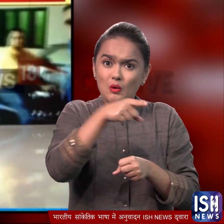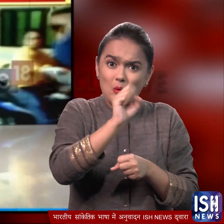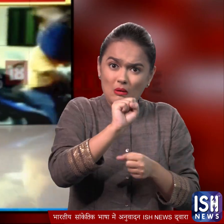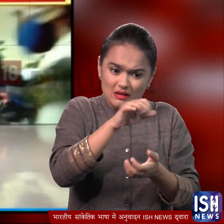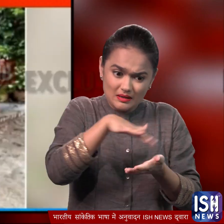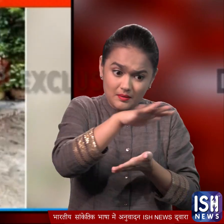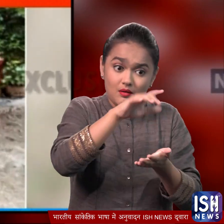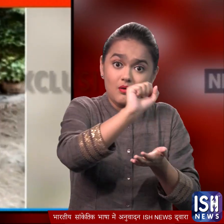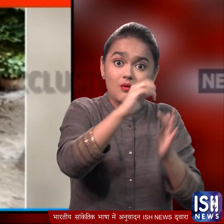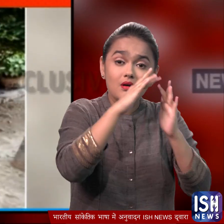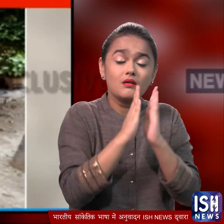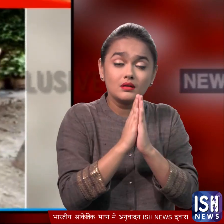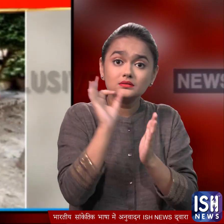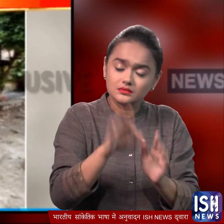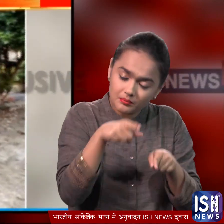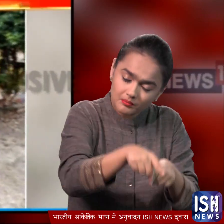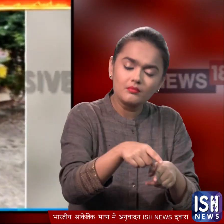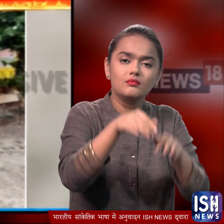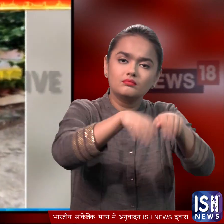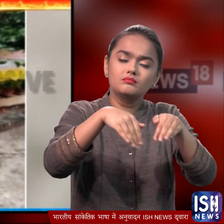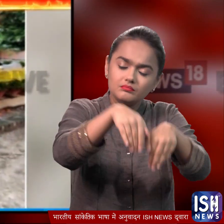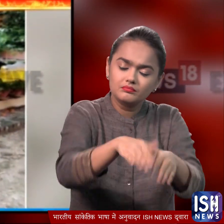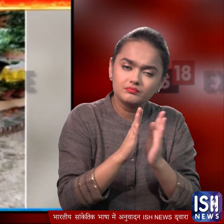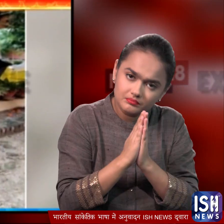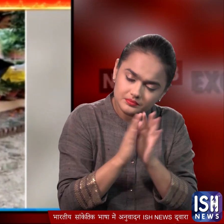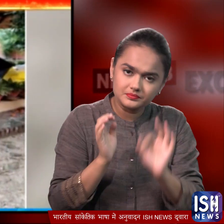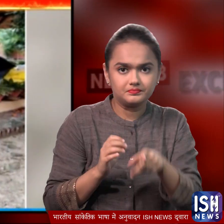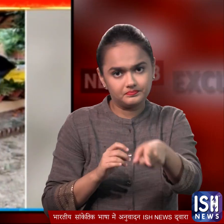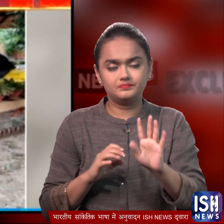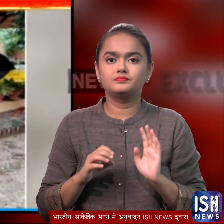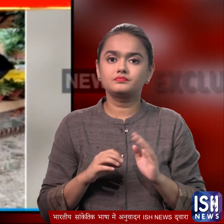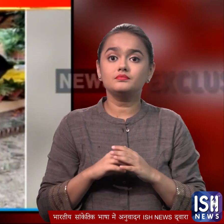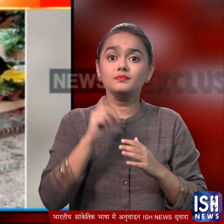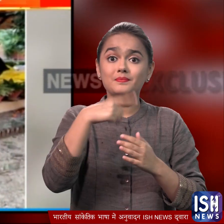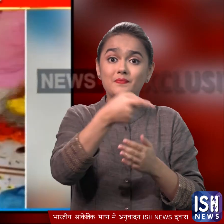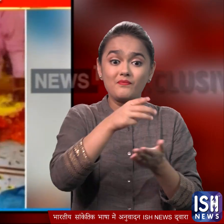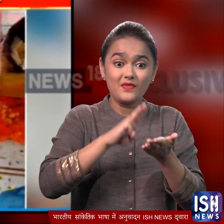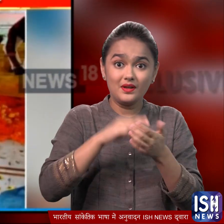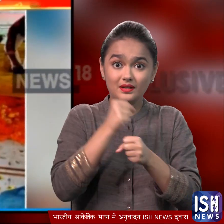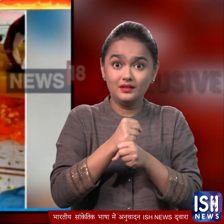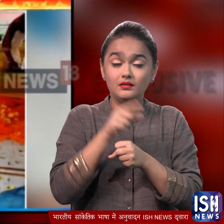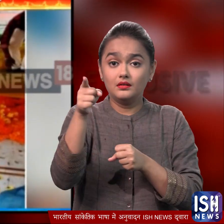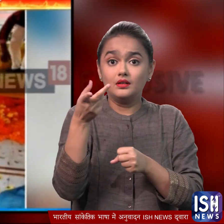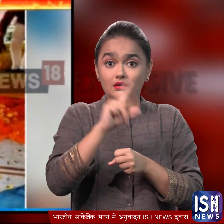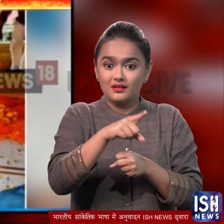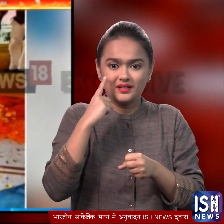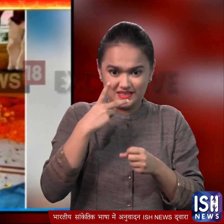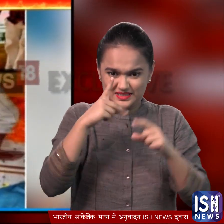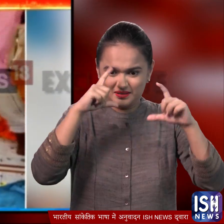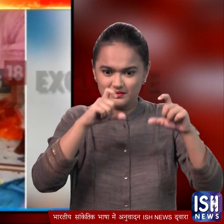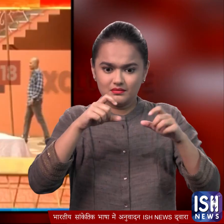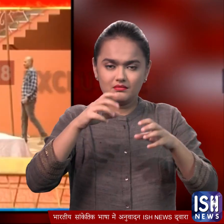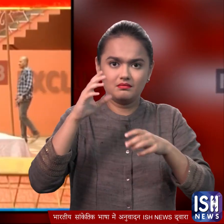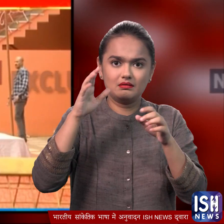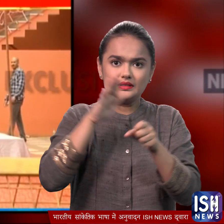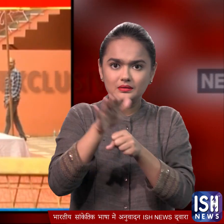दी जाएगी, जिसके बाद प्रयागराज के श्री बागंबरी मठ में महंत नरेंद्र गिरी को भू समाधि देने की तैयारियों की तस्वीरें